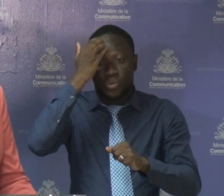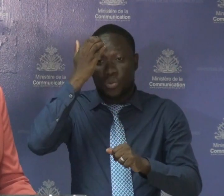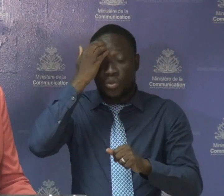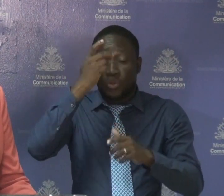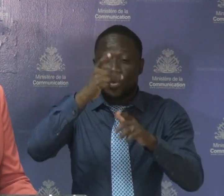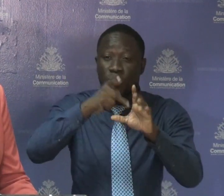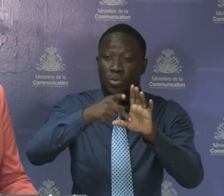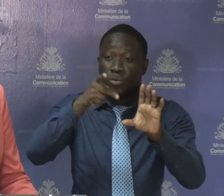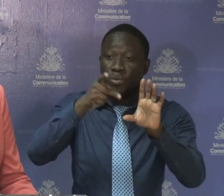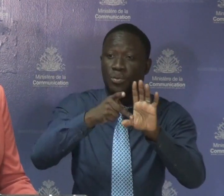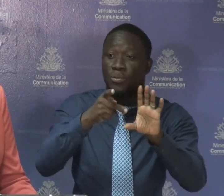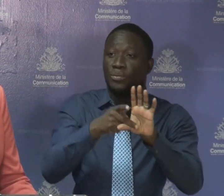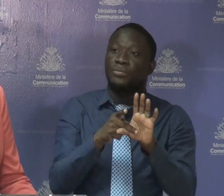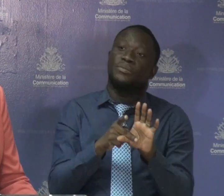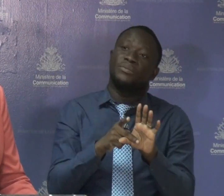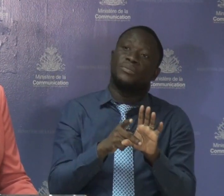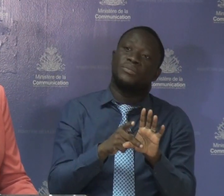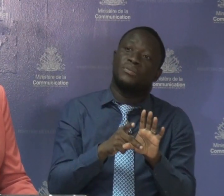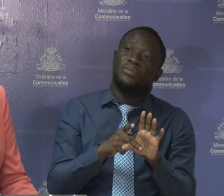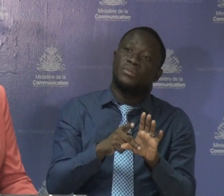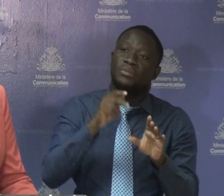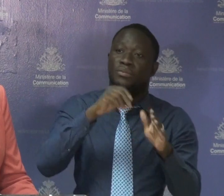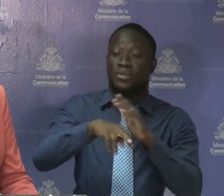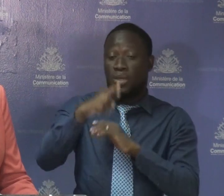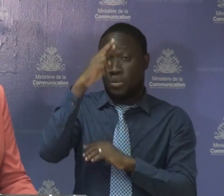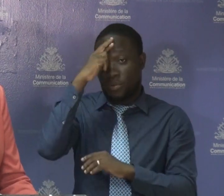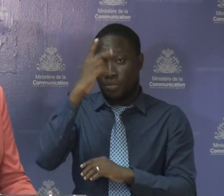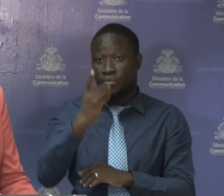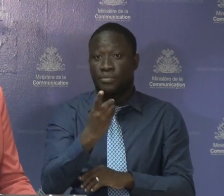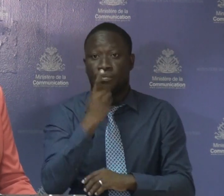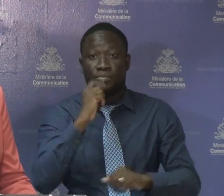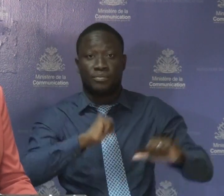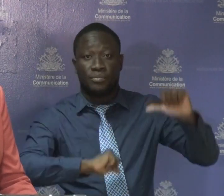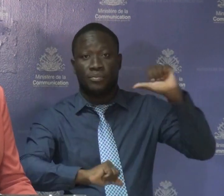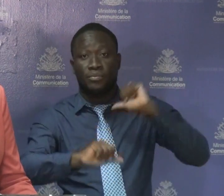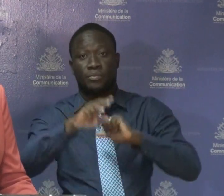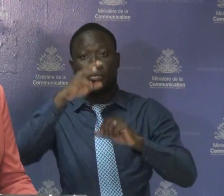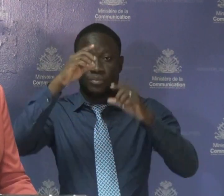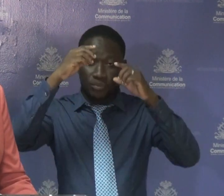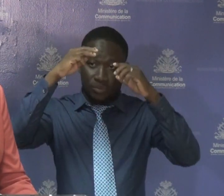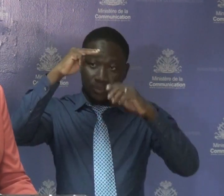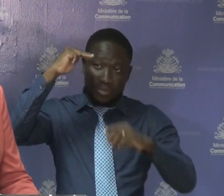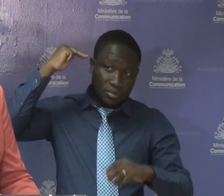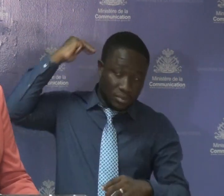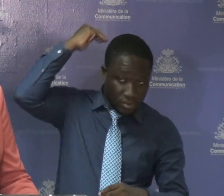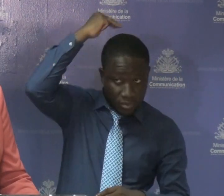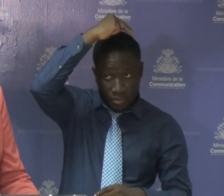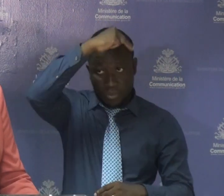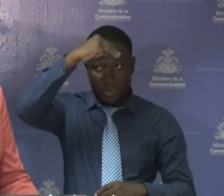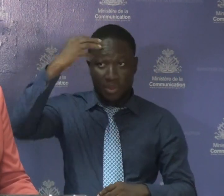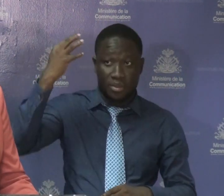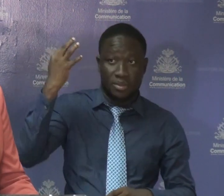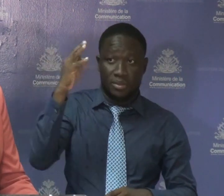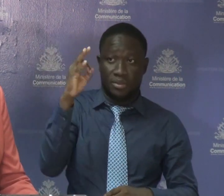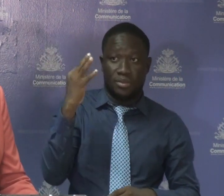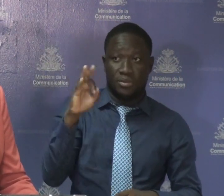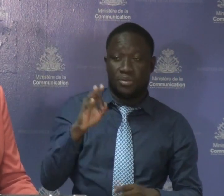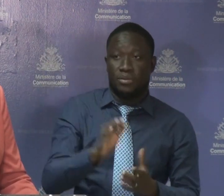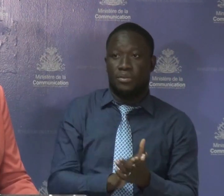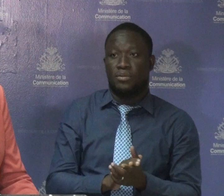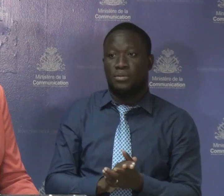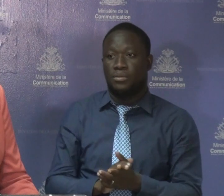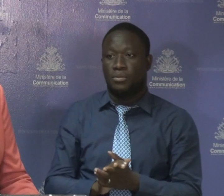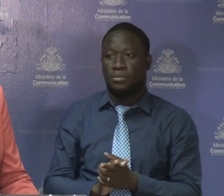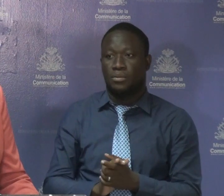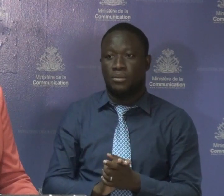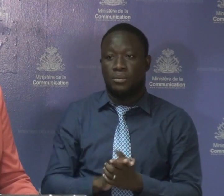nous participons à beaucoup à Rabaco en République Dominicaine, à Honduras, Mexique, à Paris, et ITB Berlin récemment,